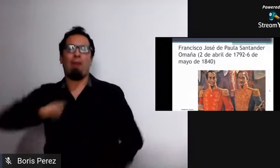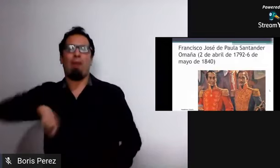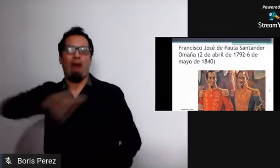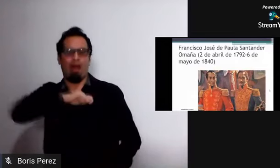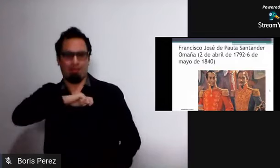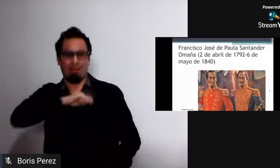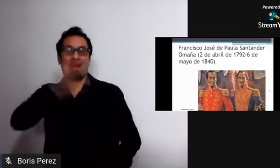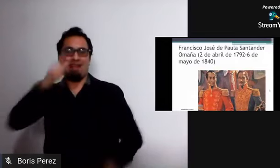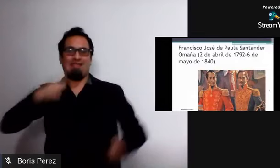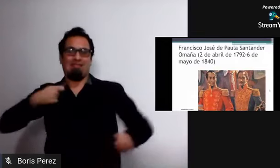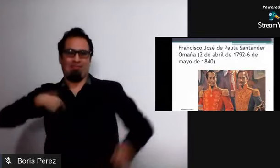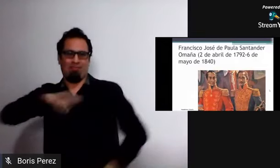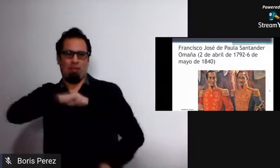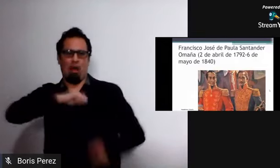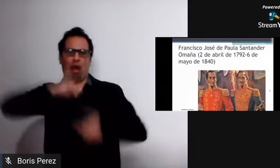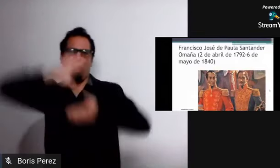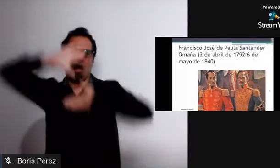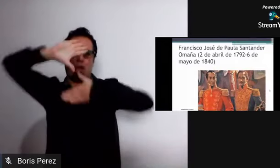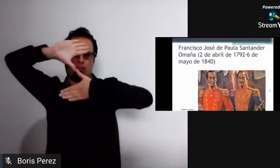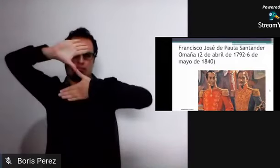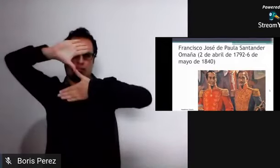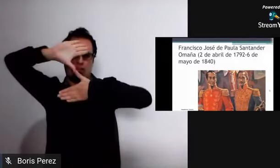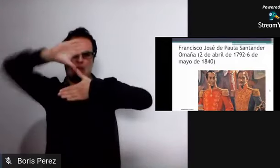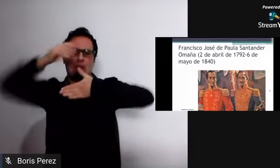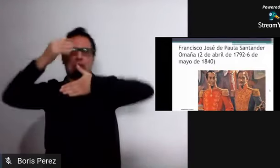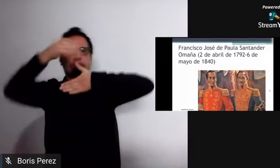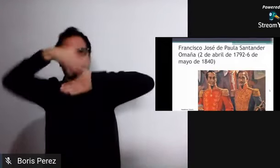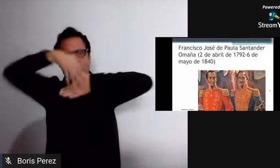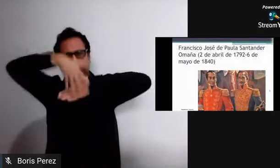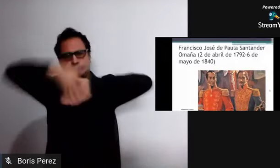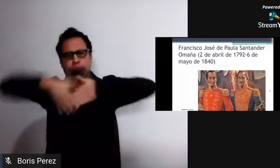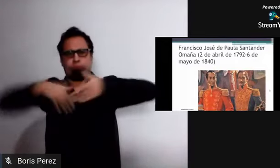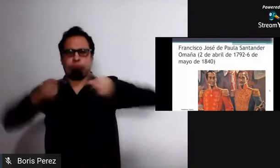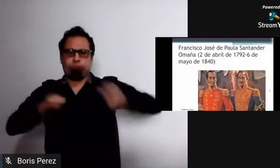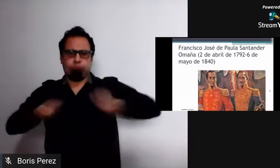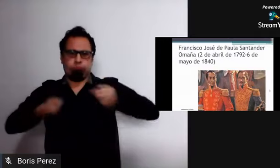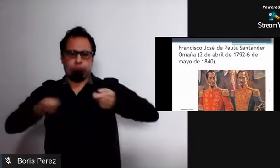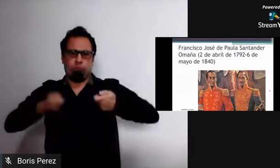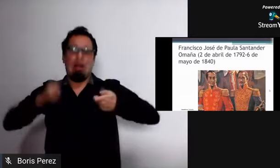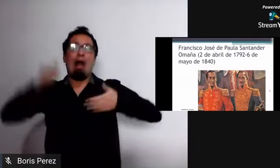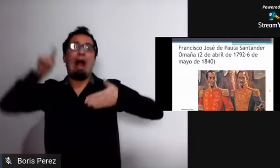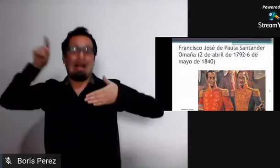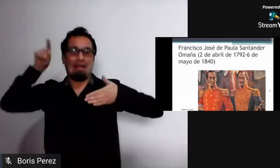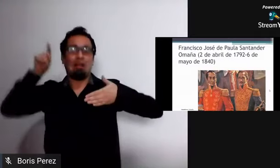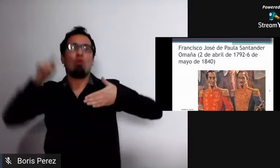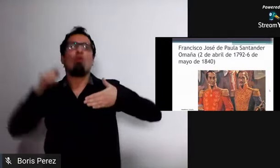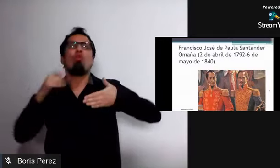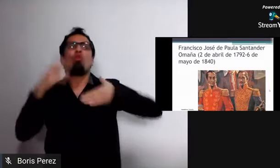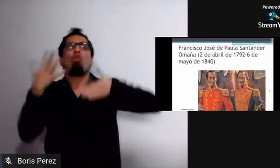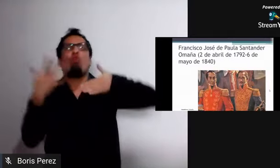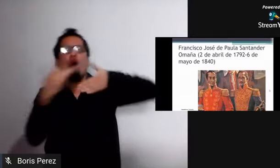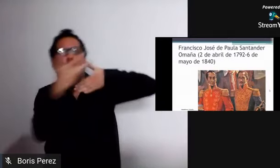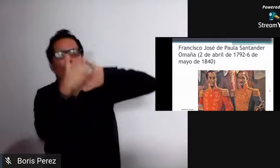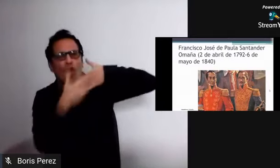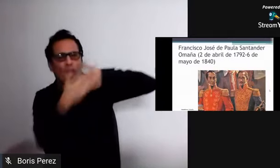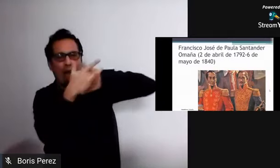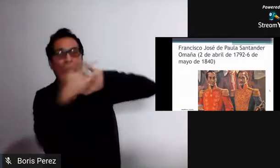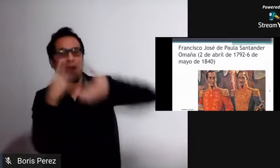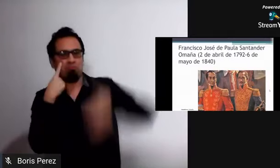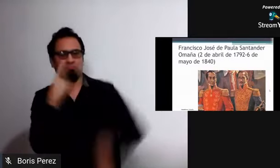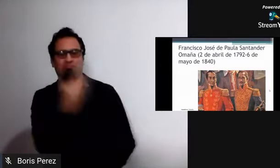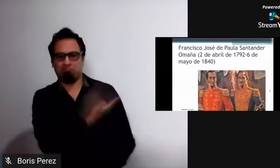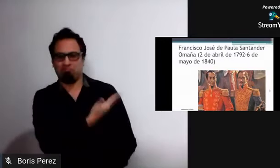Cuando él nació, Colombia aún no era un estado completo. Recordemos